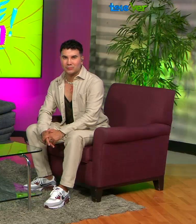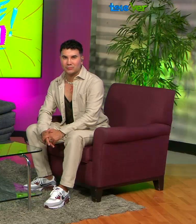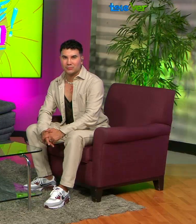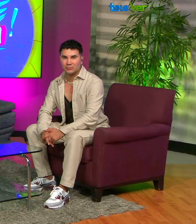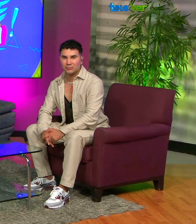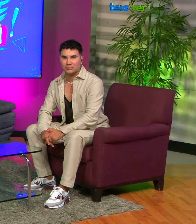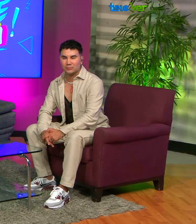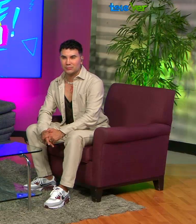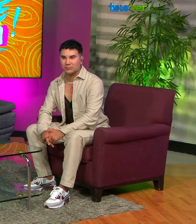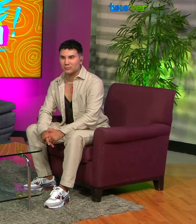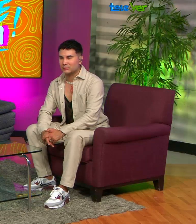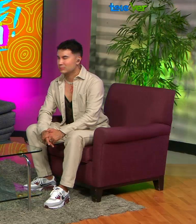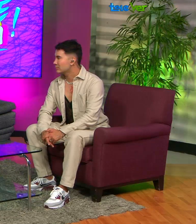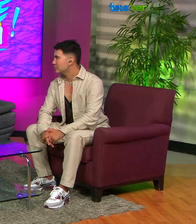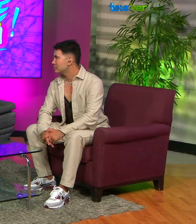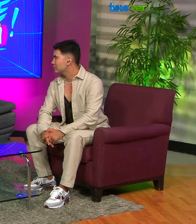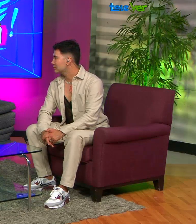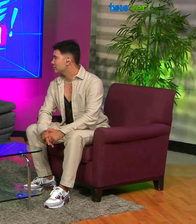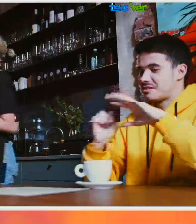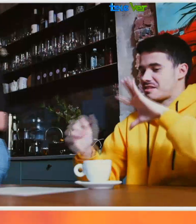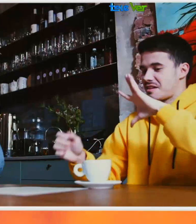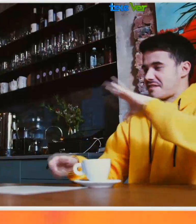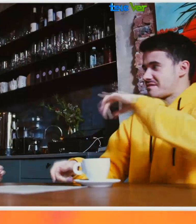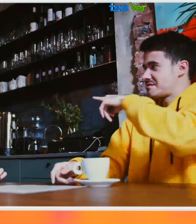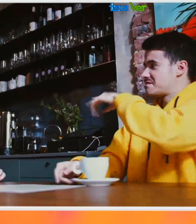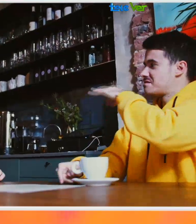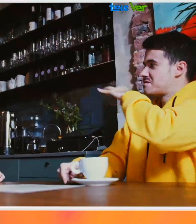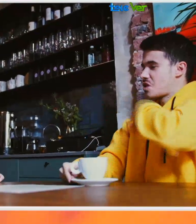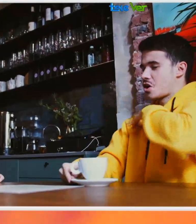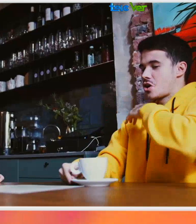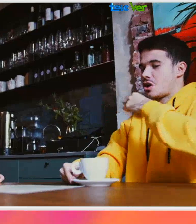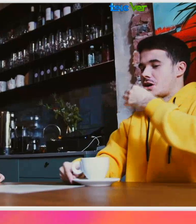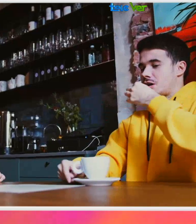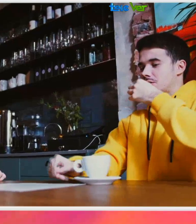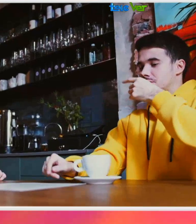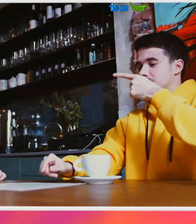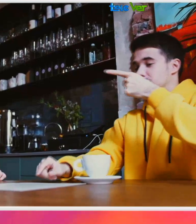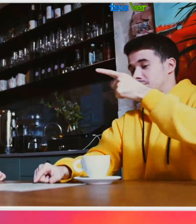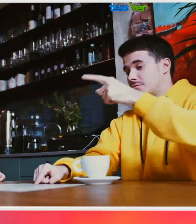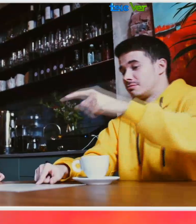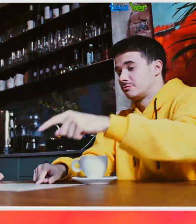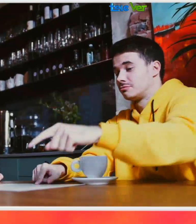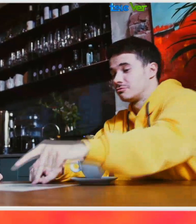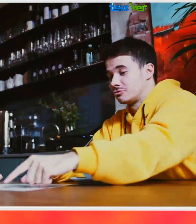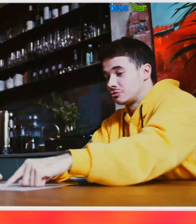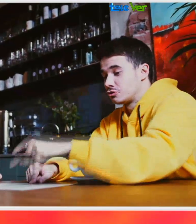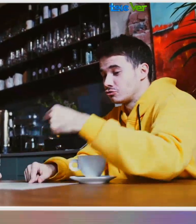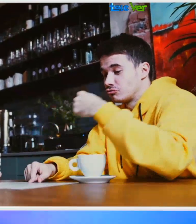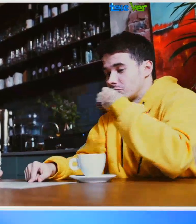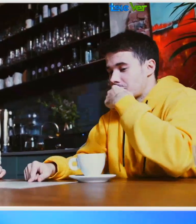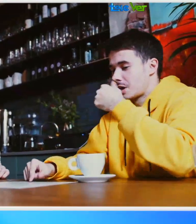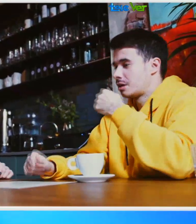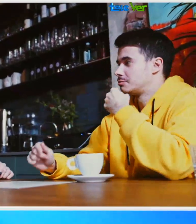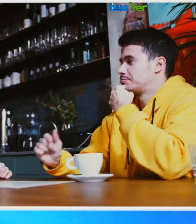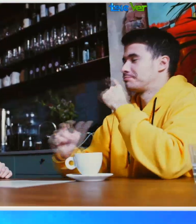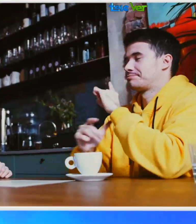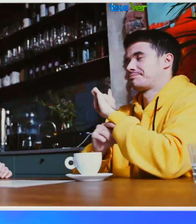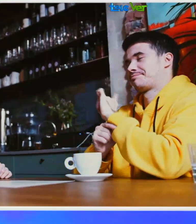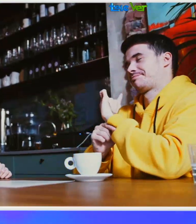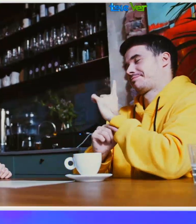de este gran lenguaje de señas mexicano? Claro. Todos estamos expuestos a lo mejor en algún momento, ya está por accidente, por la